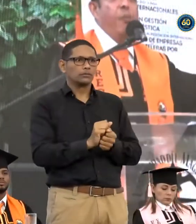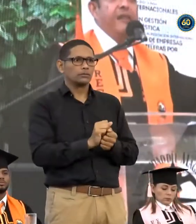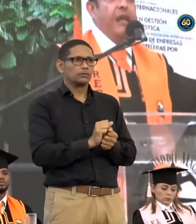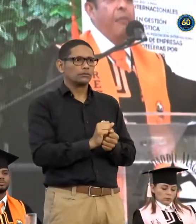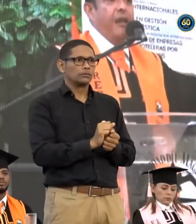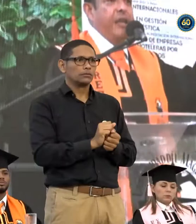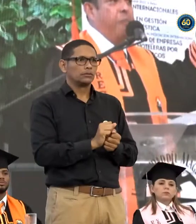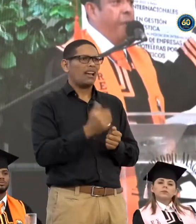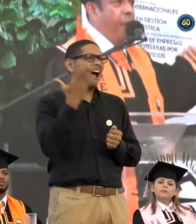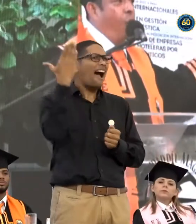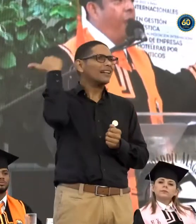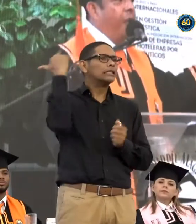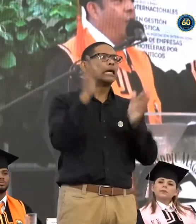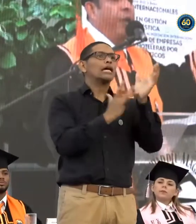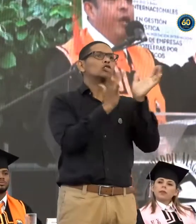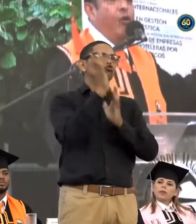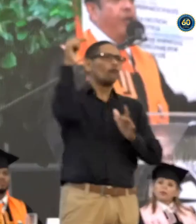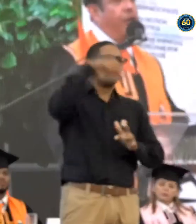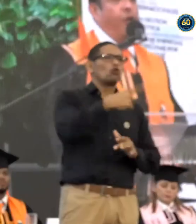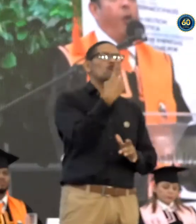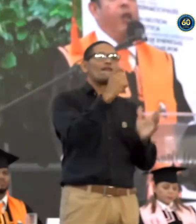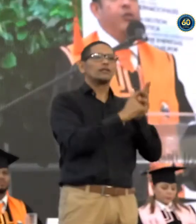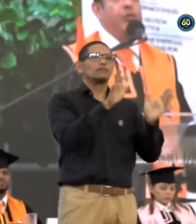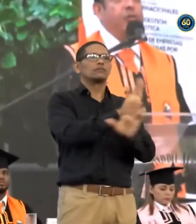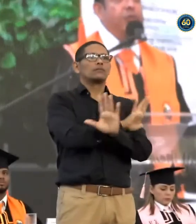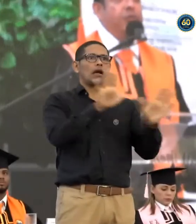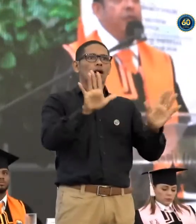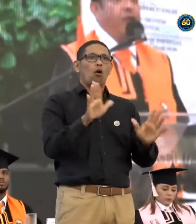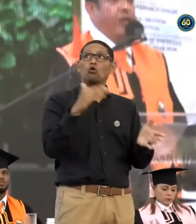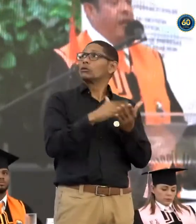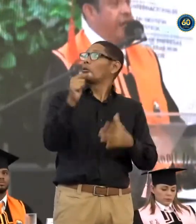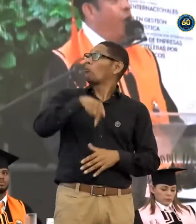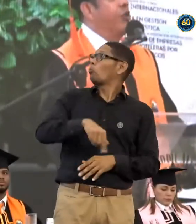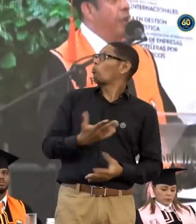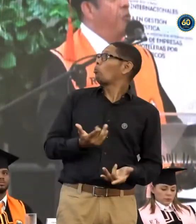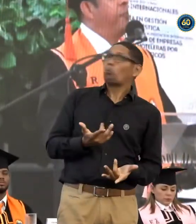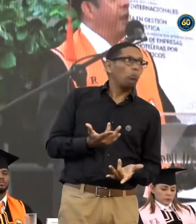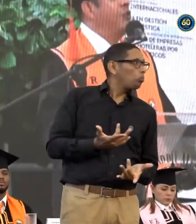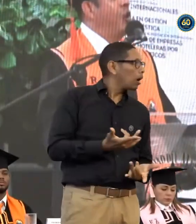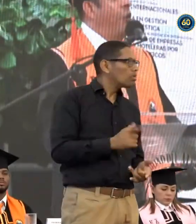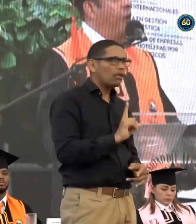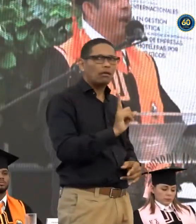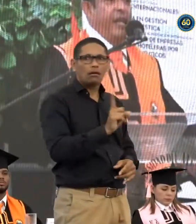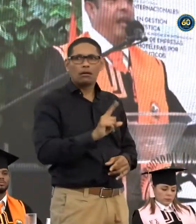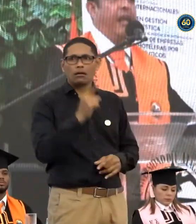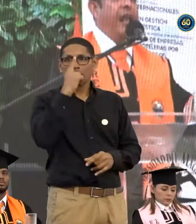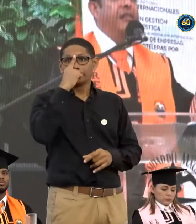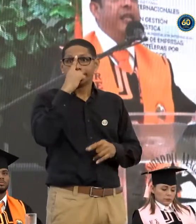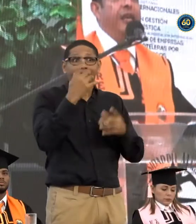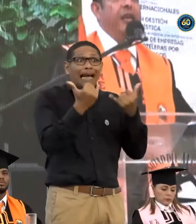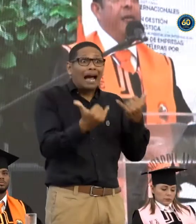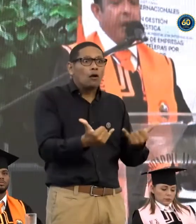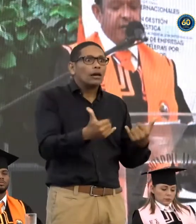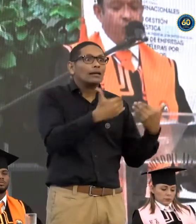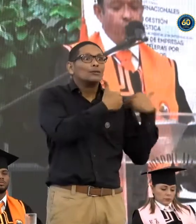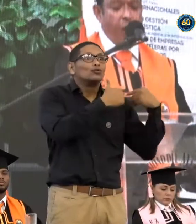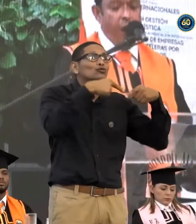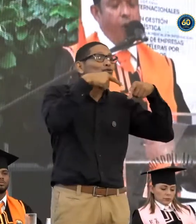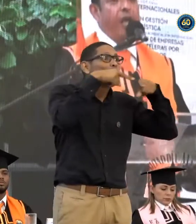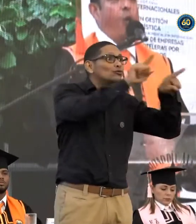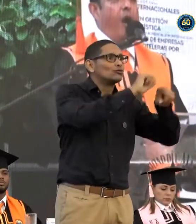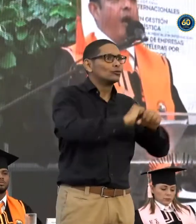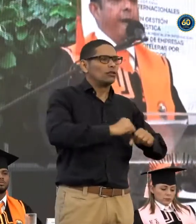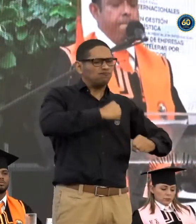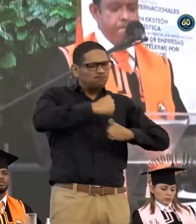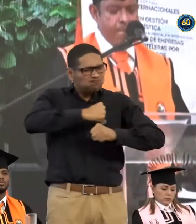ya el primero que vino vino y no ha vuelto y no ha regresado Lo estamos esperando que vuelva y en adelante va a ser su trabajo el que lo haga